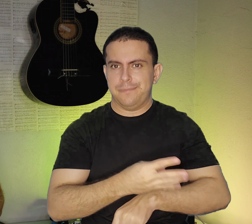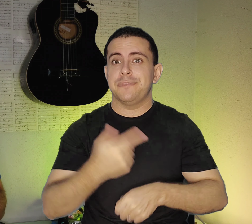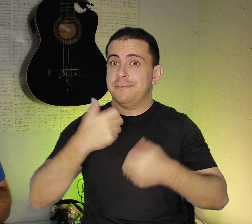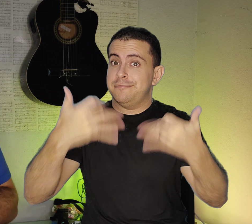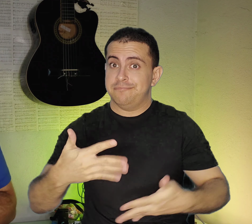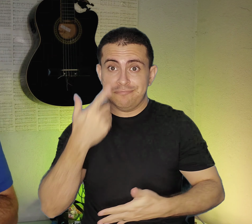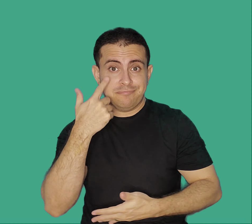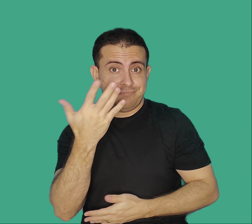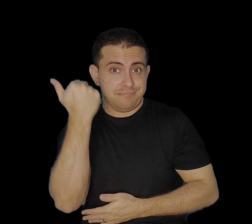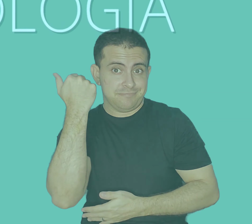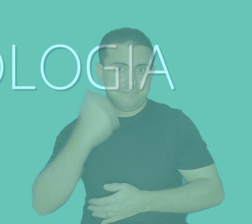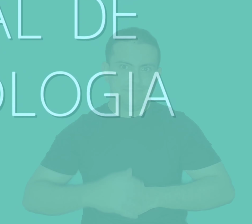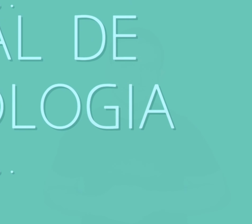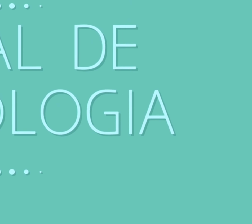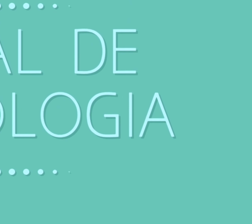elas, bora ver?